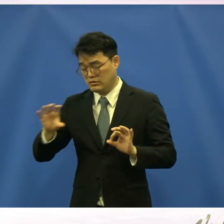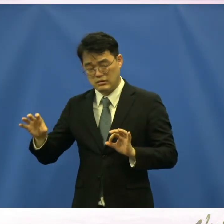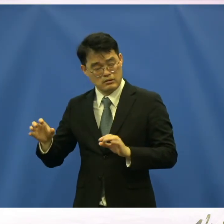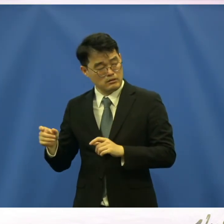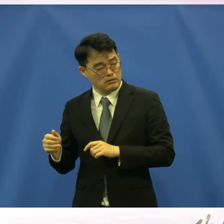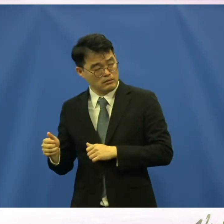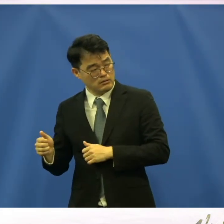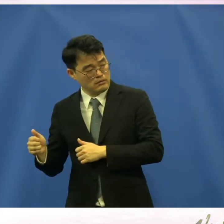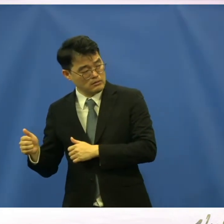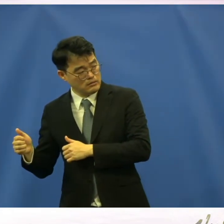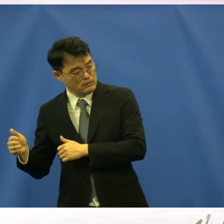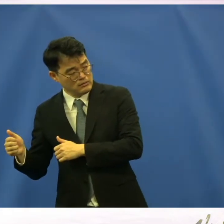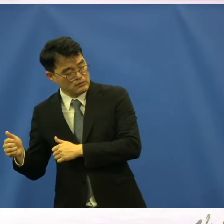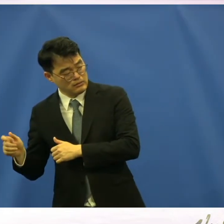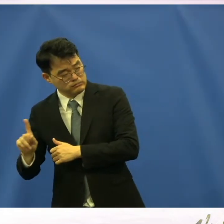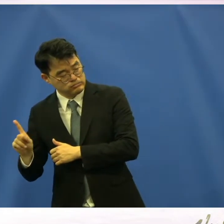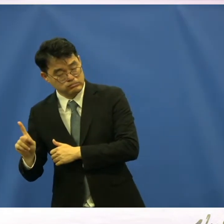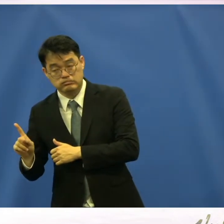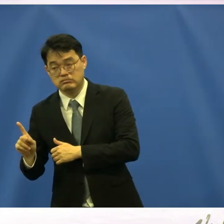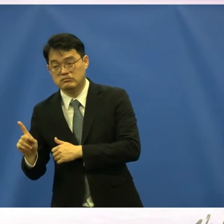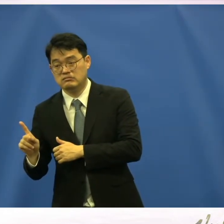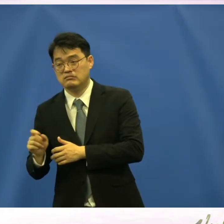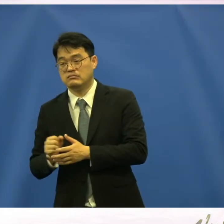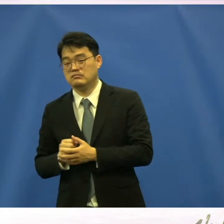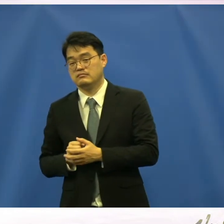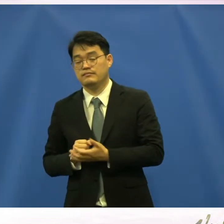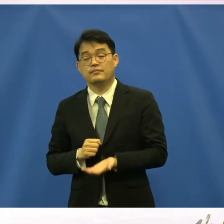여러분 영적인 눈이 뜨이지 않으면 앞이 안 보여요.